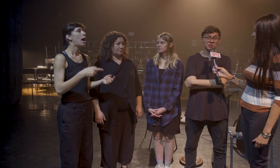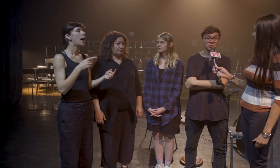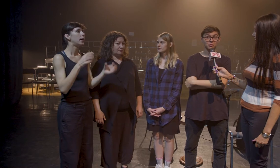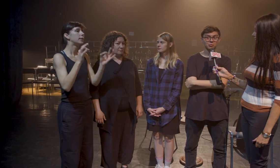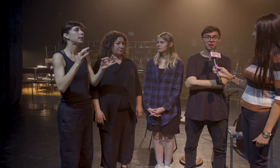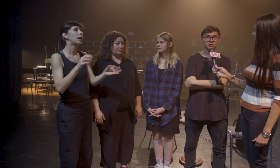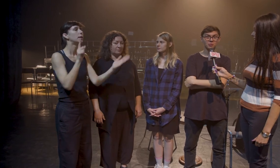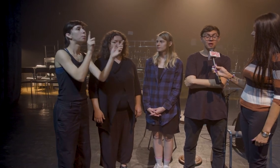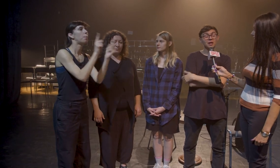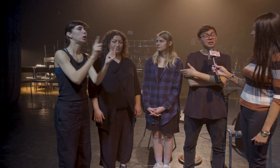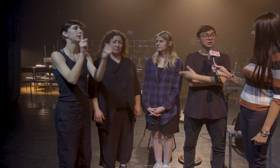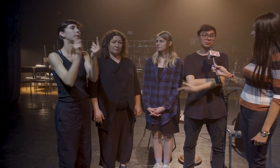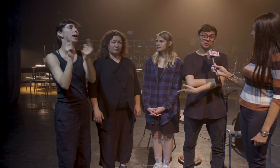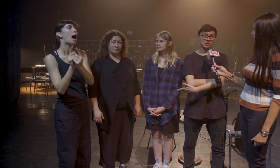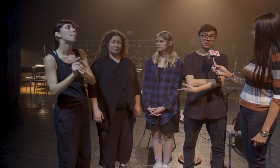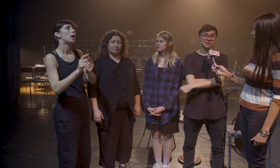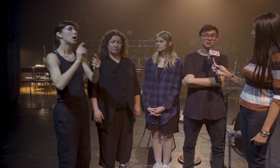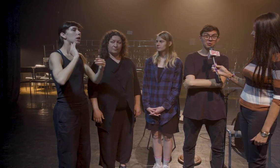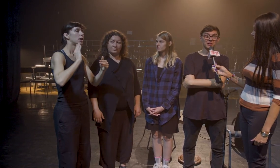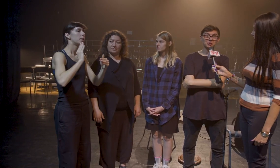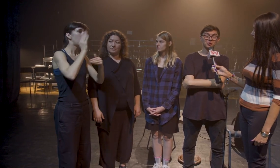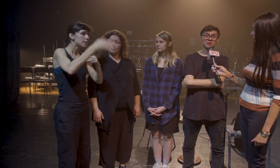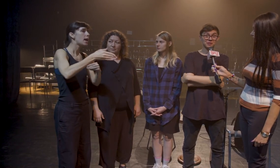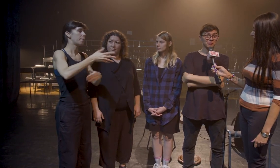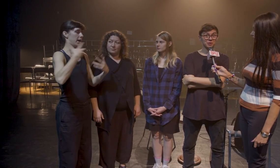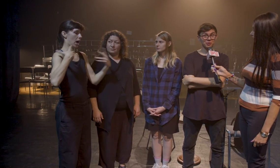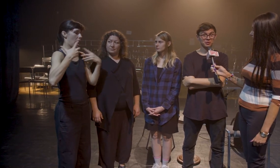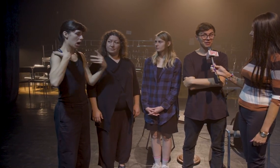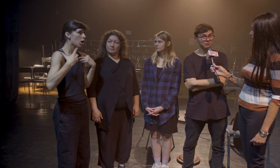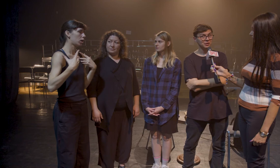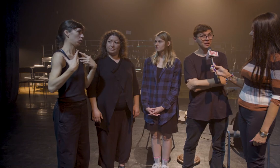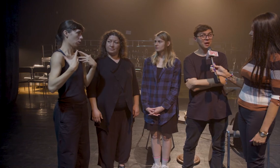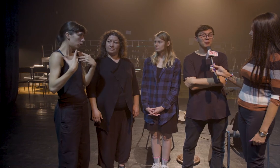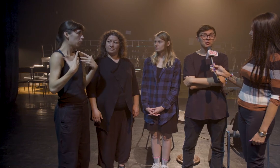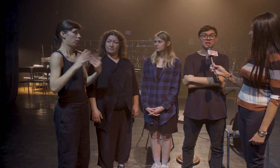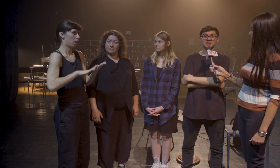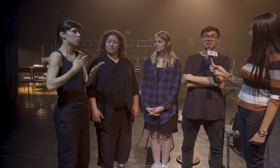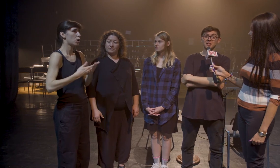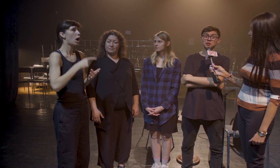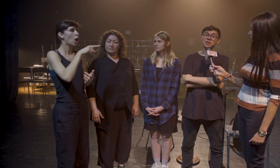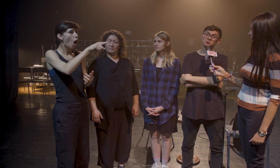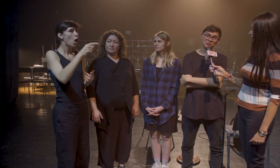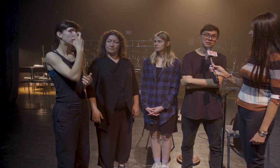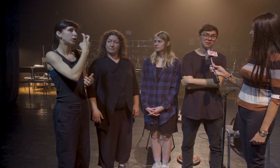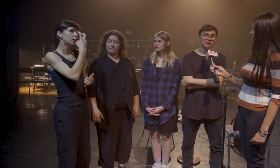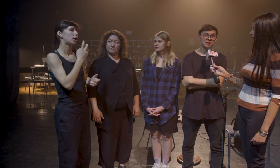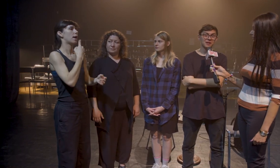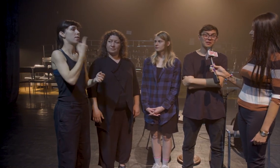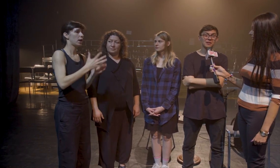fascynują tą pracą. I jeśli będziecie chcieli nas spotkać, to nazywamy się Projekt Migawki. Można nas znaleźć na różnych festiwalach teatralnych, ale